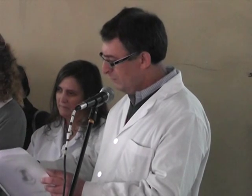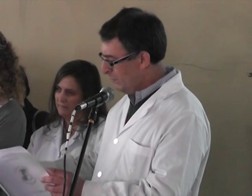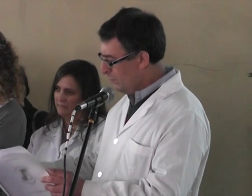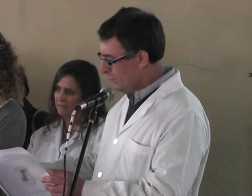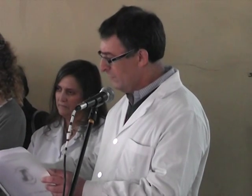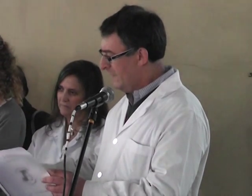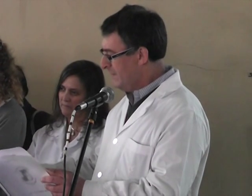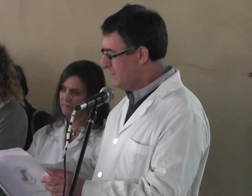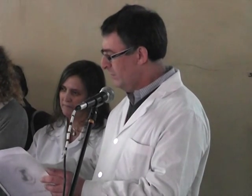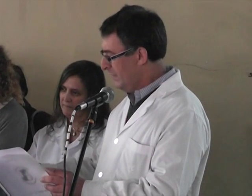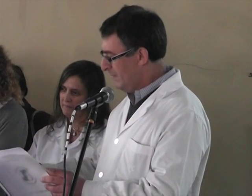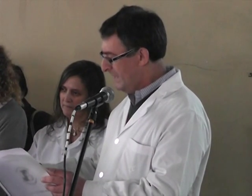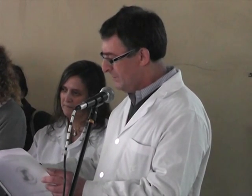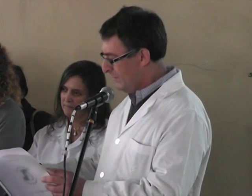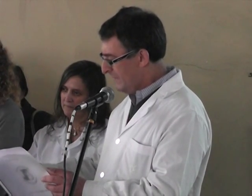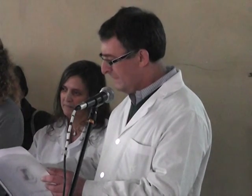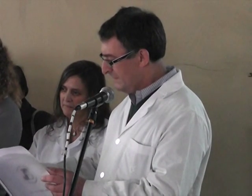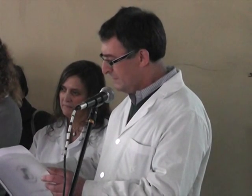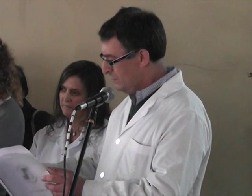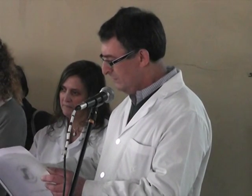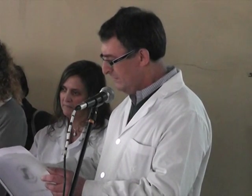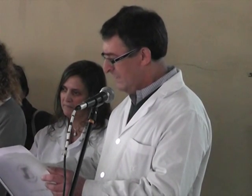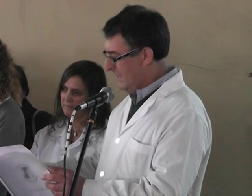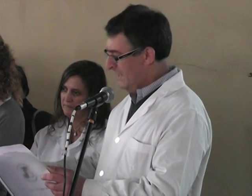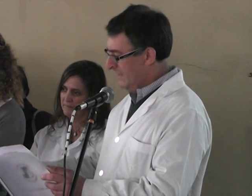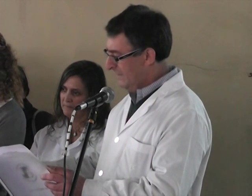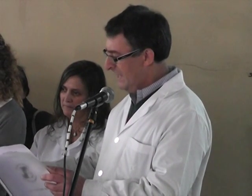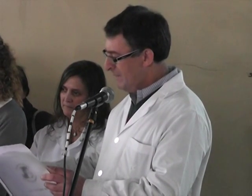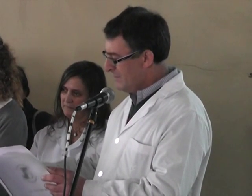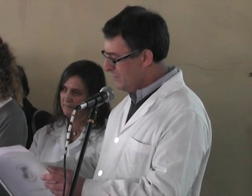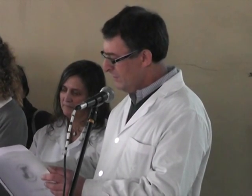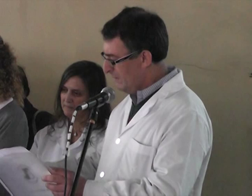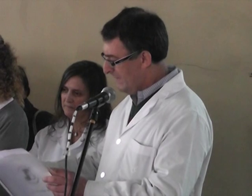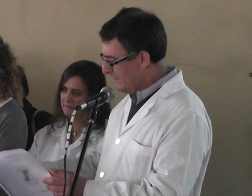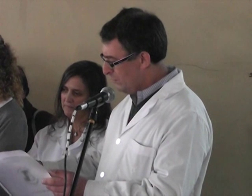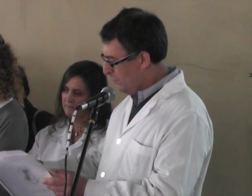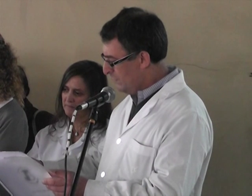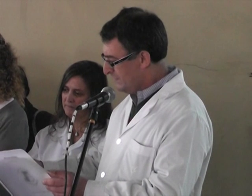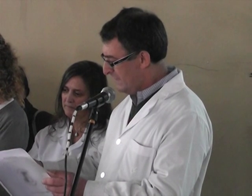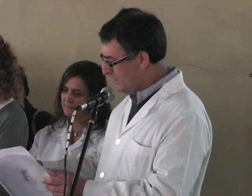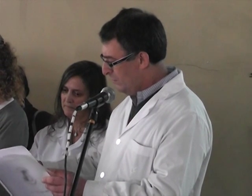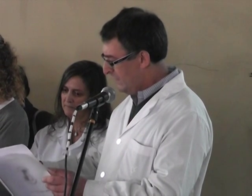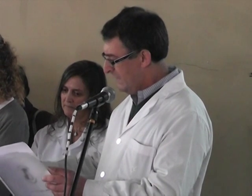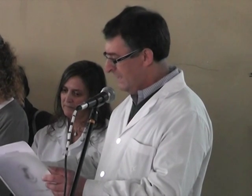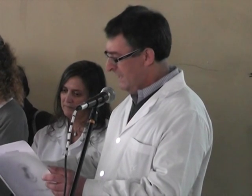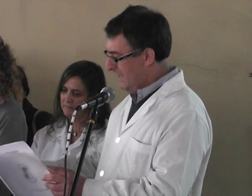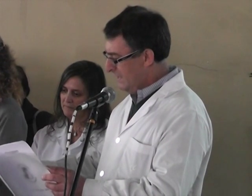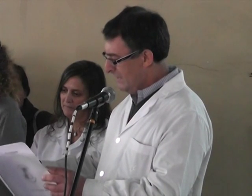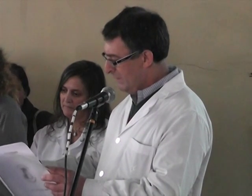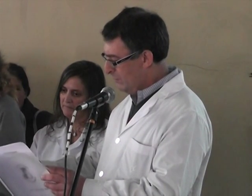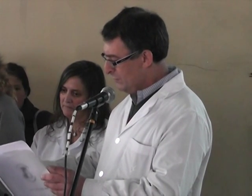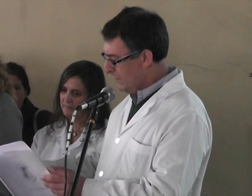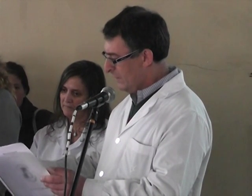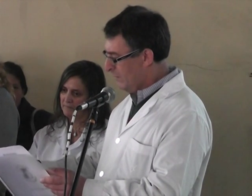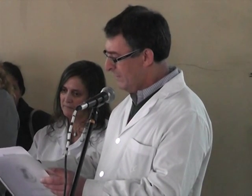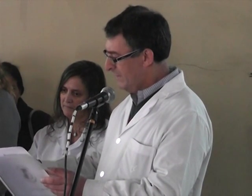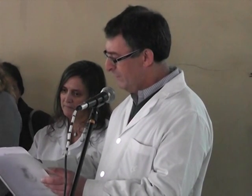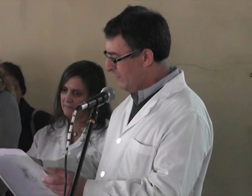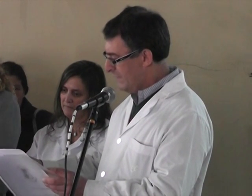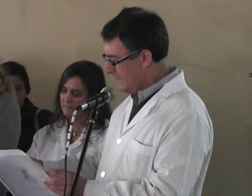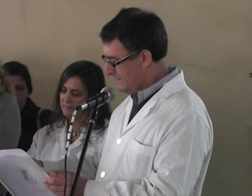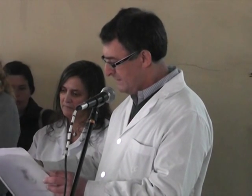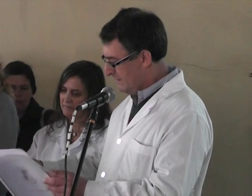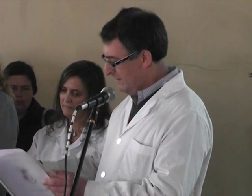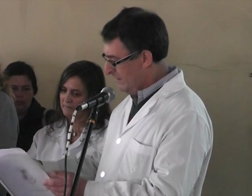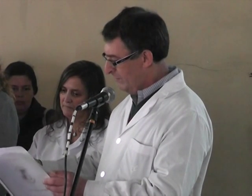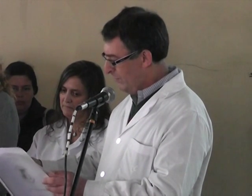son producto de la visión del maestro Ariel Castrillón, de la pasión del maestro Julio Saitone y del apoyo de la comunidad